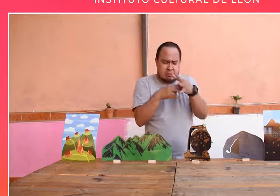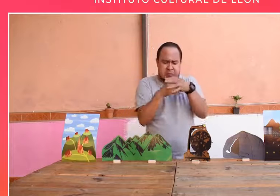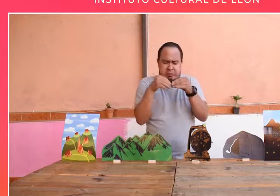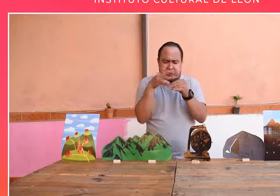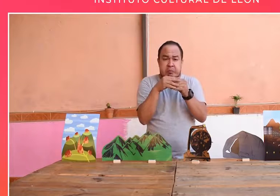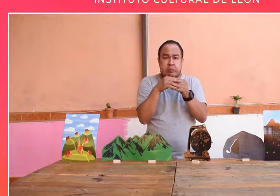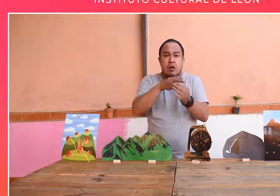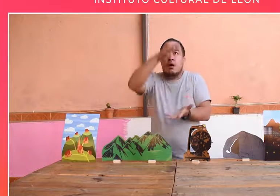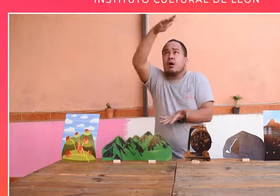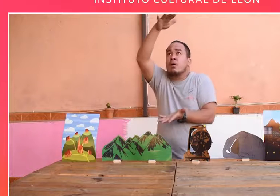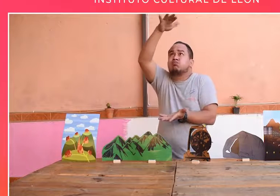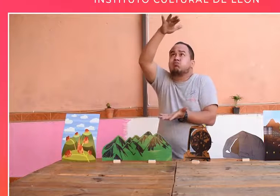ella tuvo que salir.